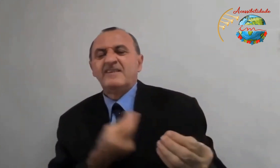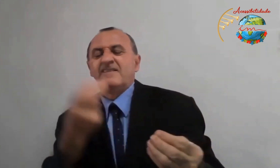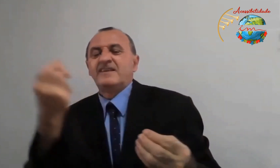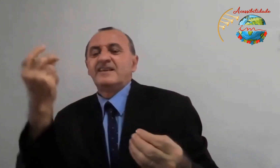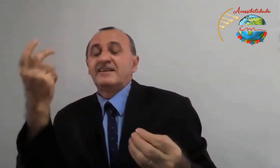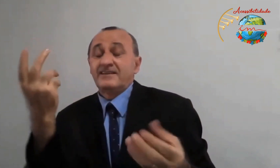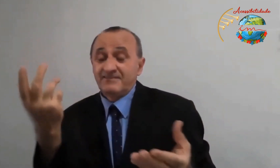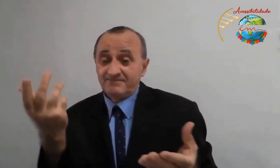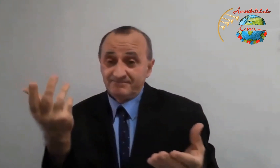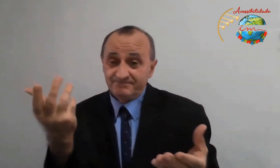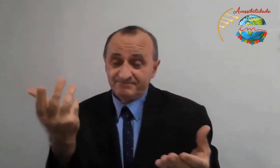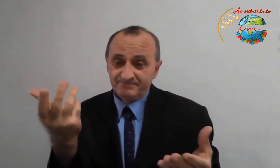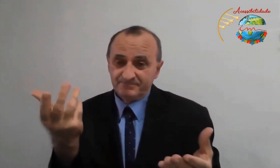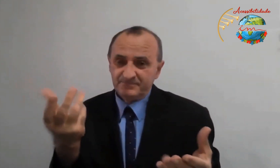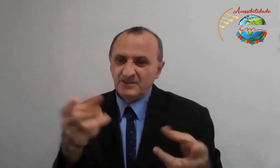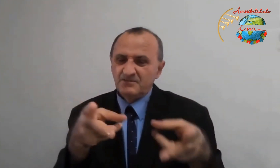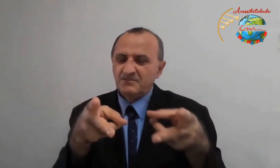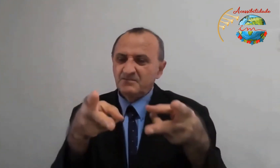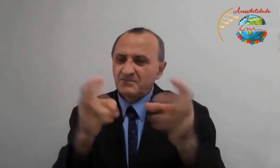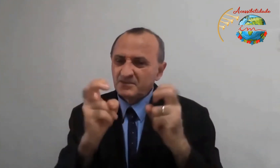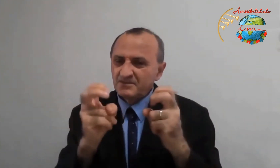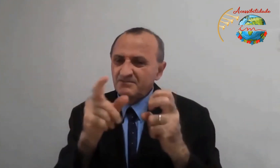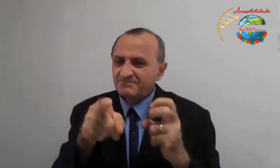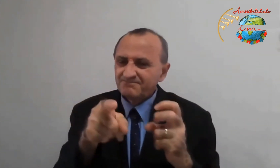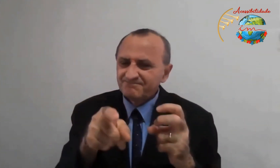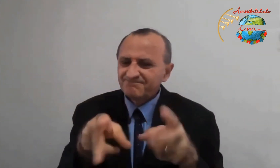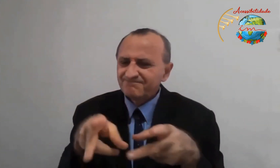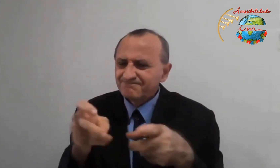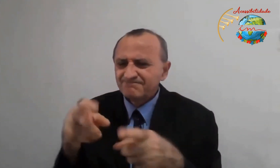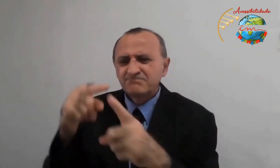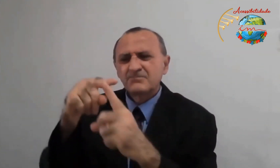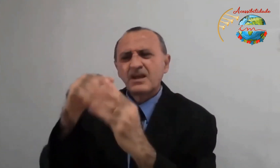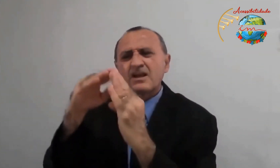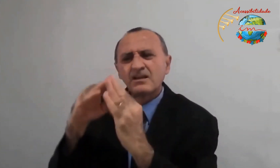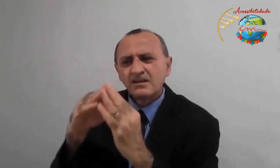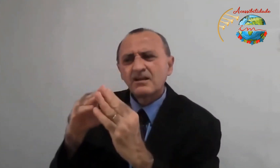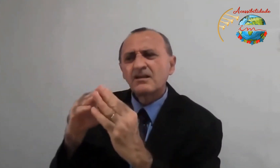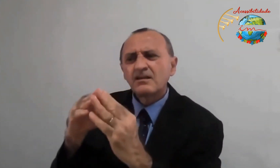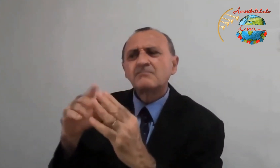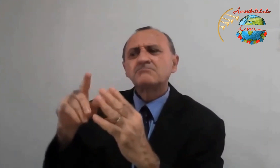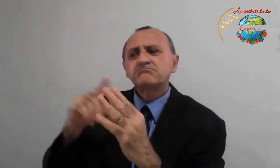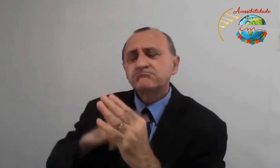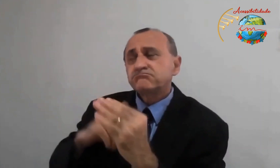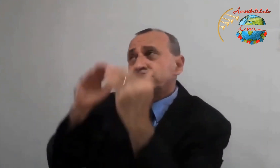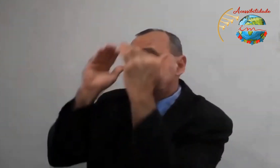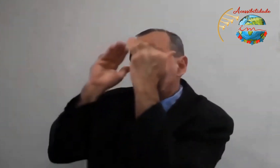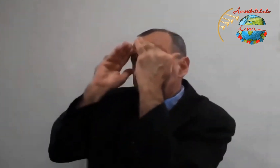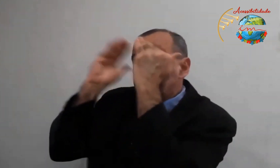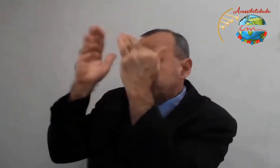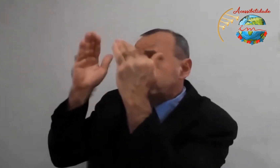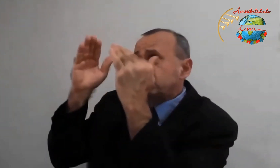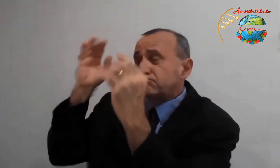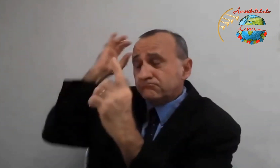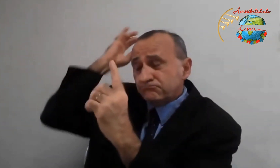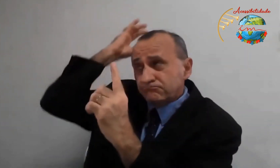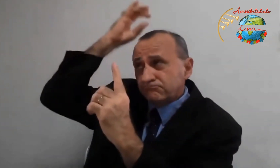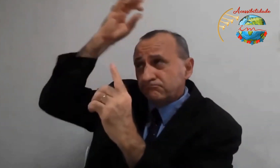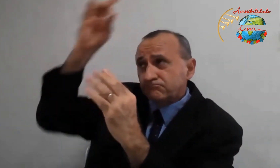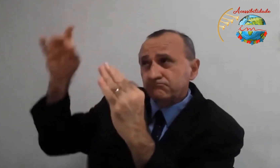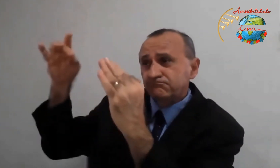Então, como conseguimos vida eterna? Então, perceberam? A igreja, em obediência ao